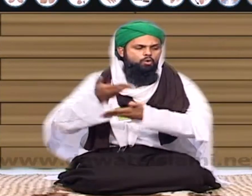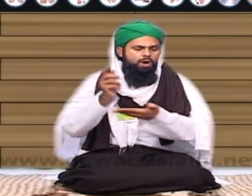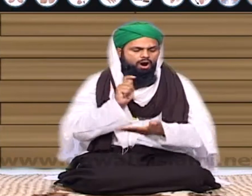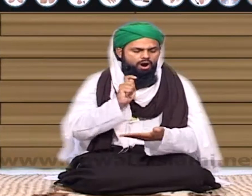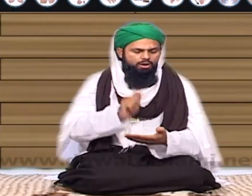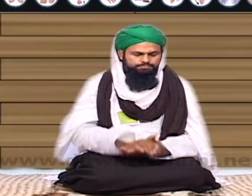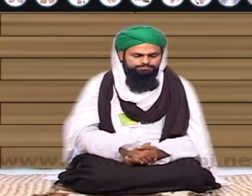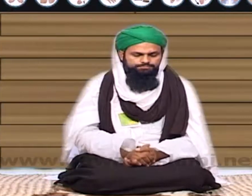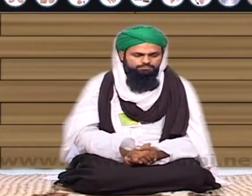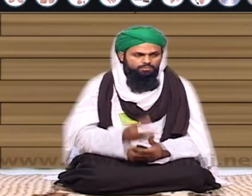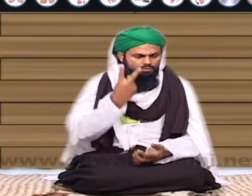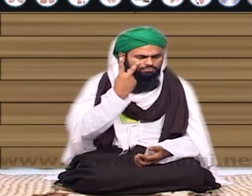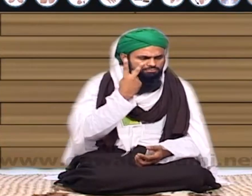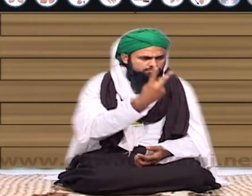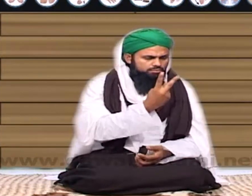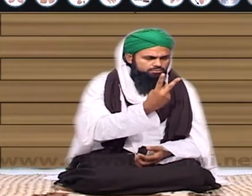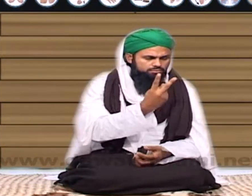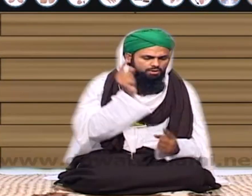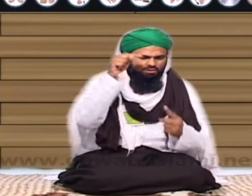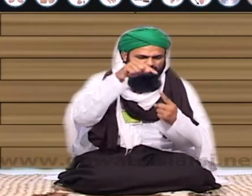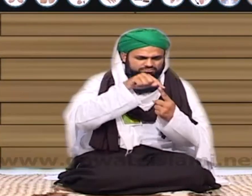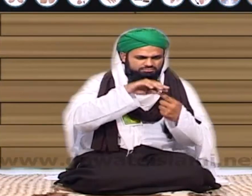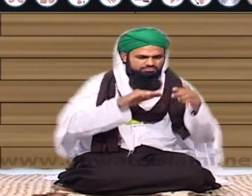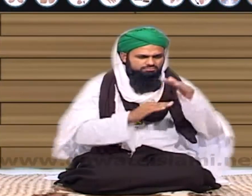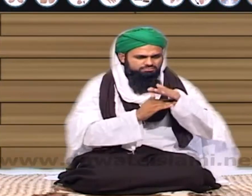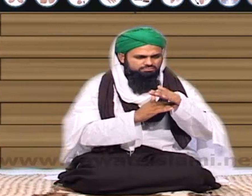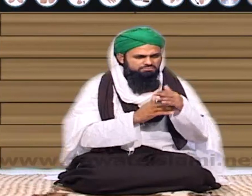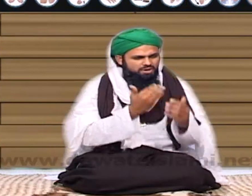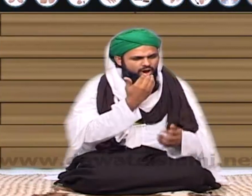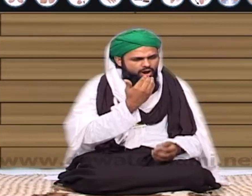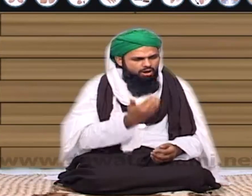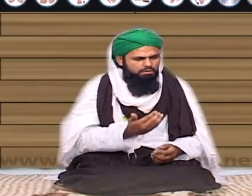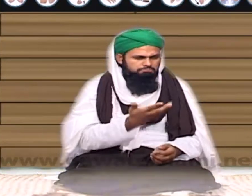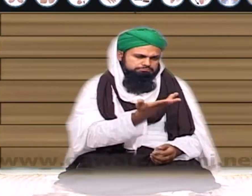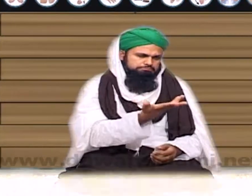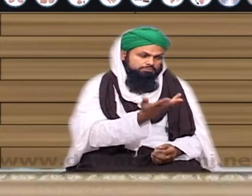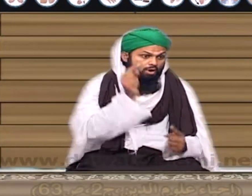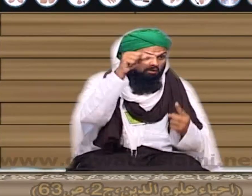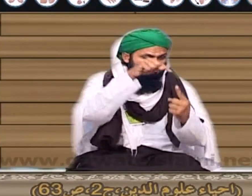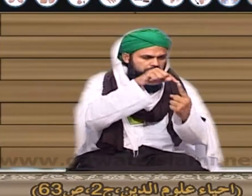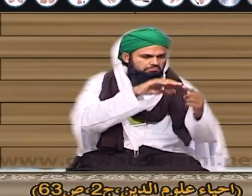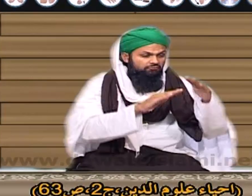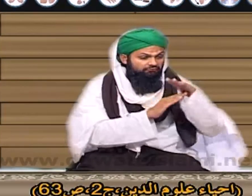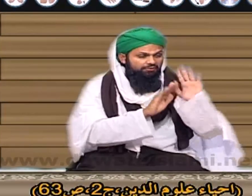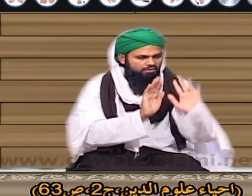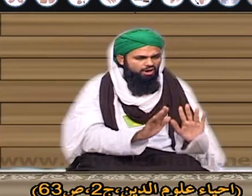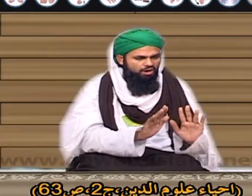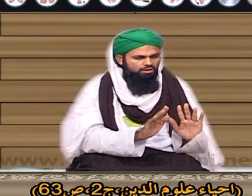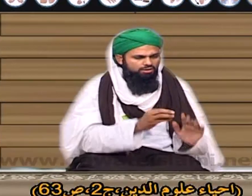تھے، تو لکڑیوں کا گٹھا سر پہ اٹھا کر جا رہے، تو حضرت اوزائی کو ترس آیا کہ اتنے بڑے ولی اللہ ہیں، بزرگ ہیں،